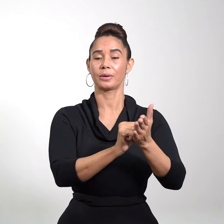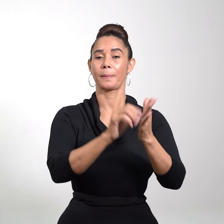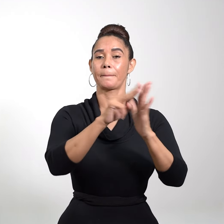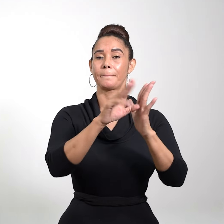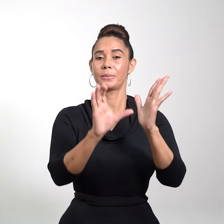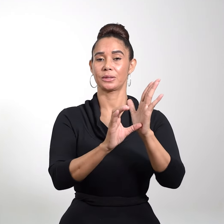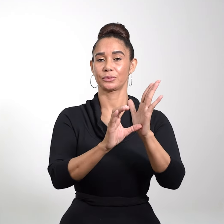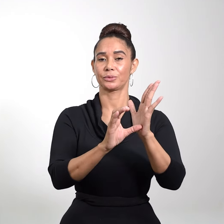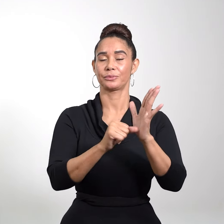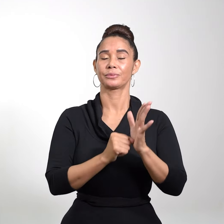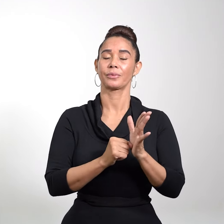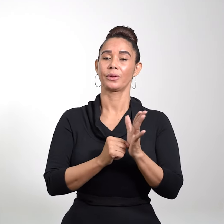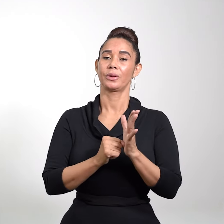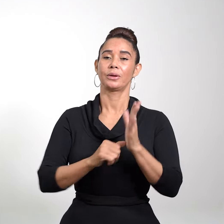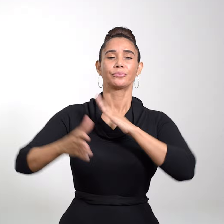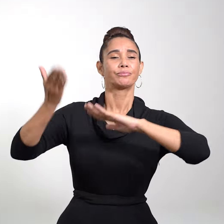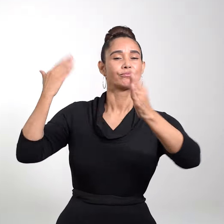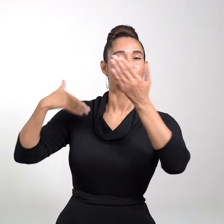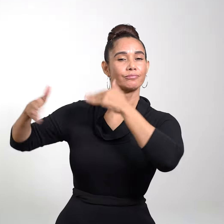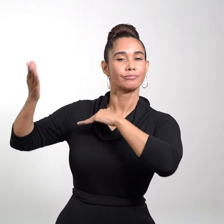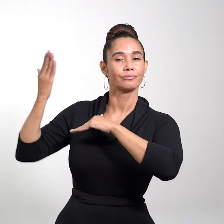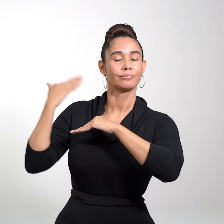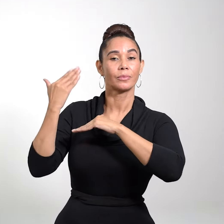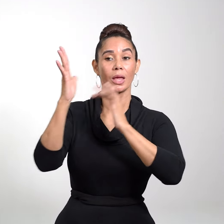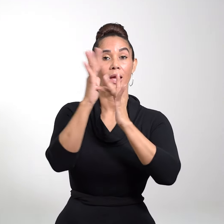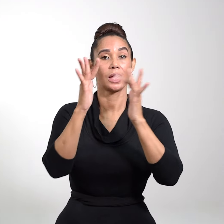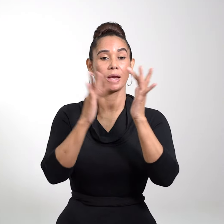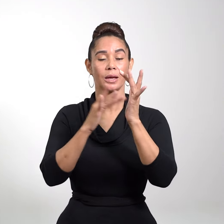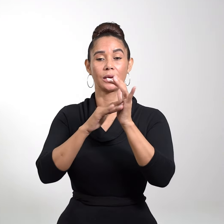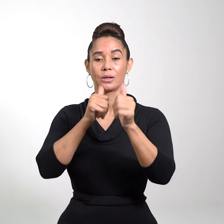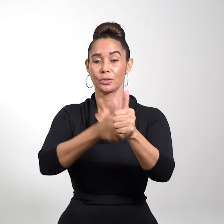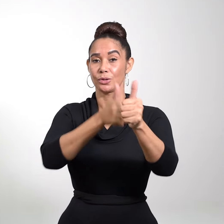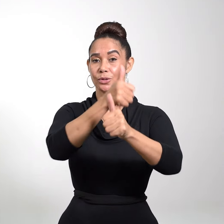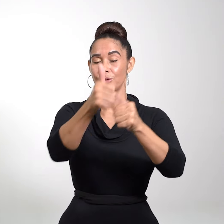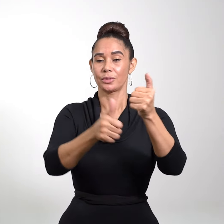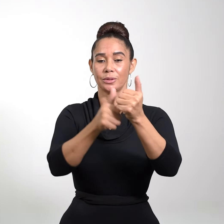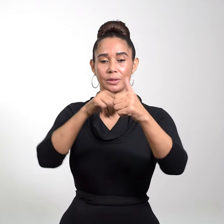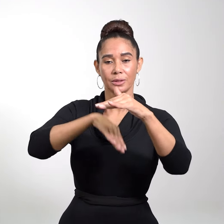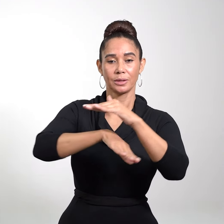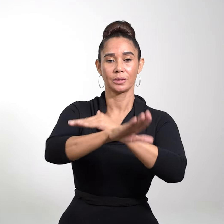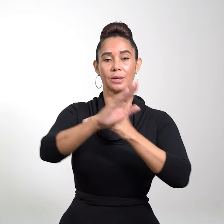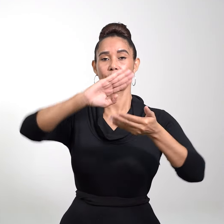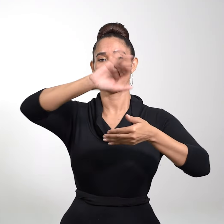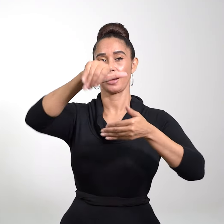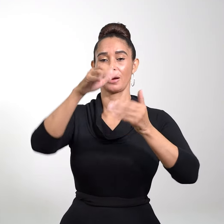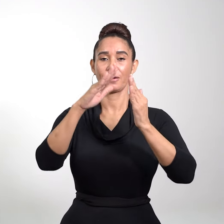Marcos. En aquel tiempo, Jesús y sus discípulos entraron en Cafarnaúm, y cuando el